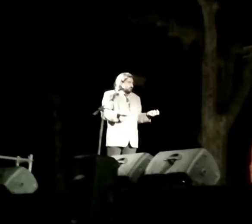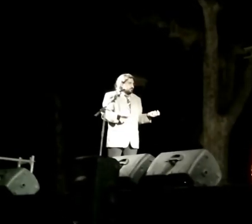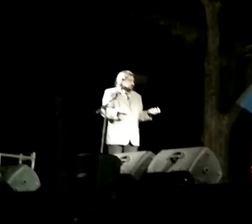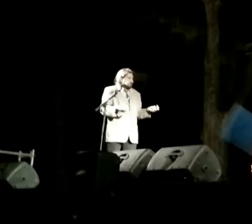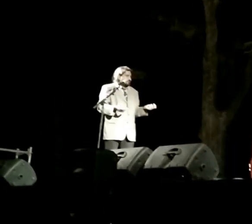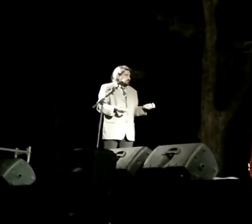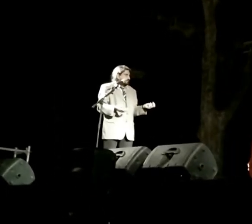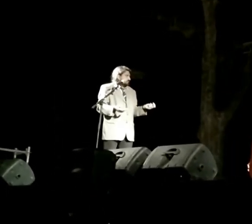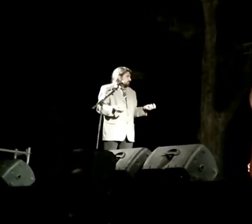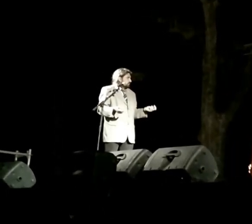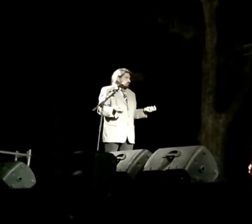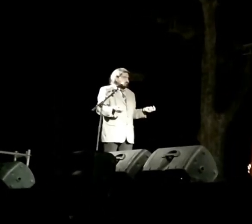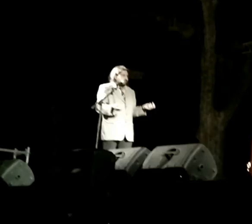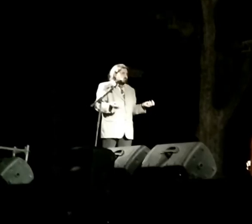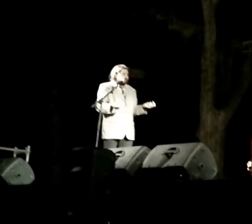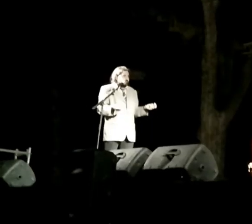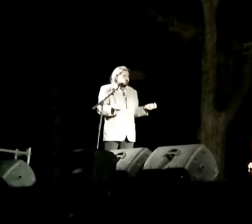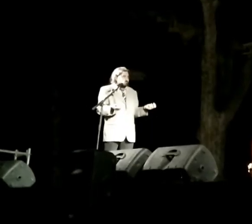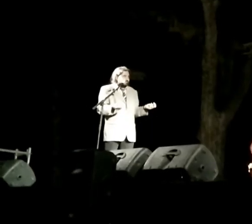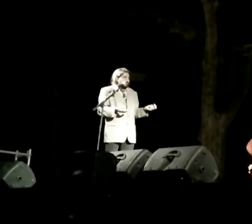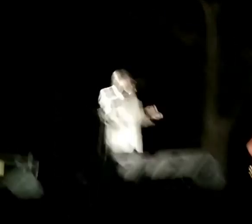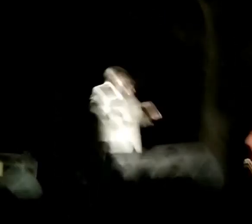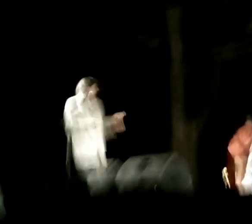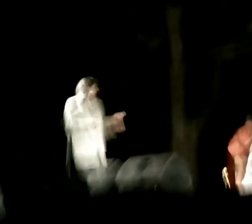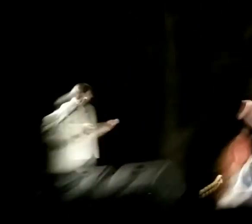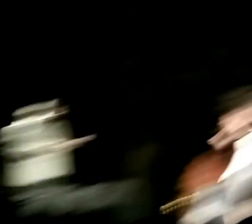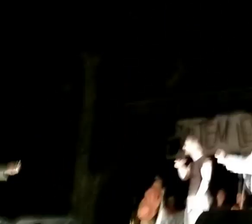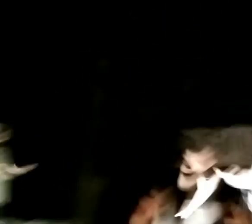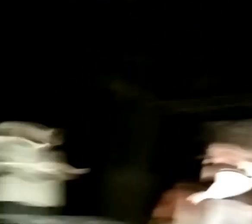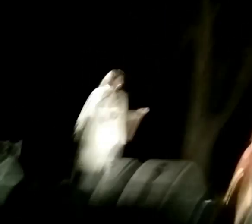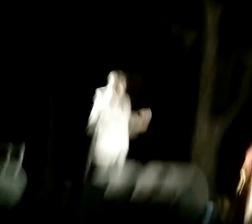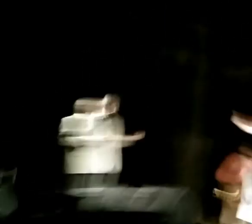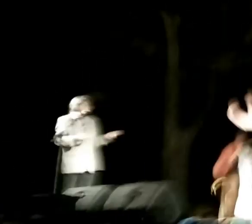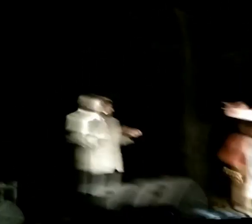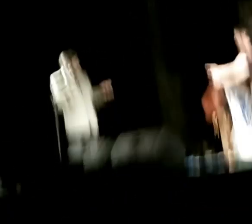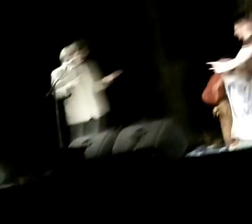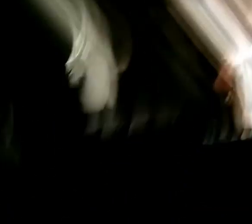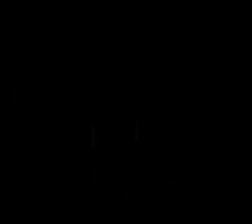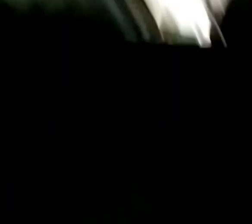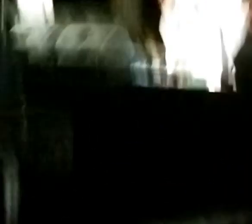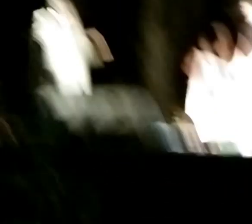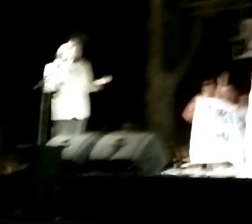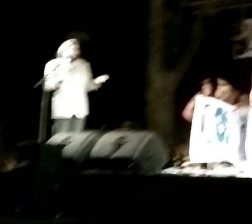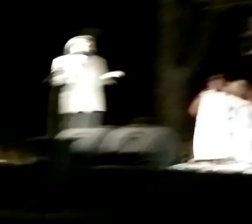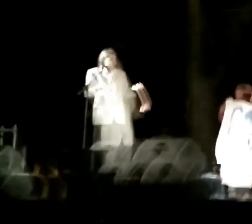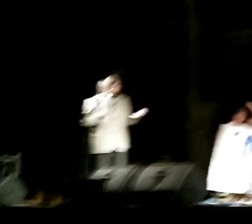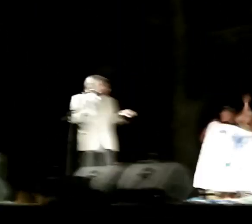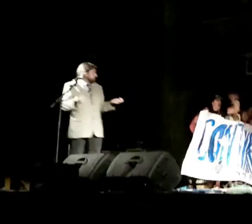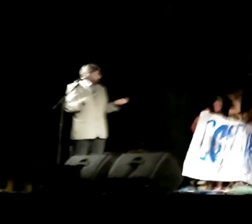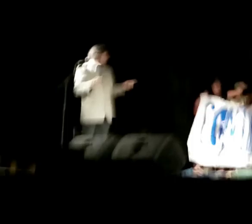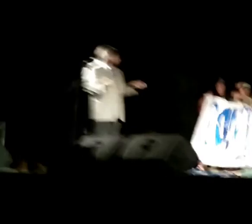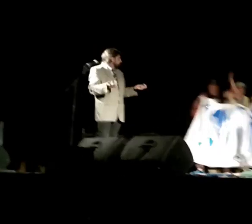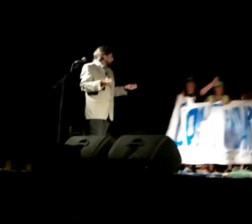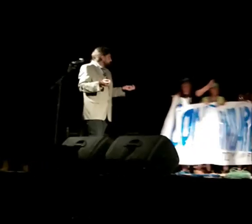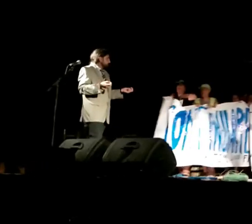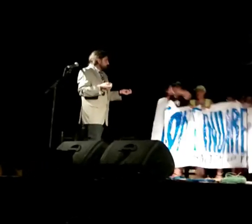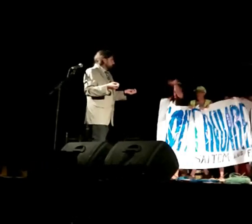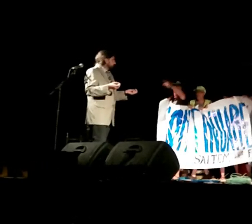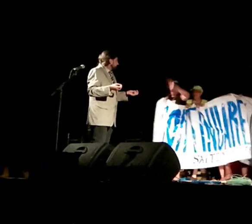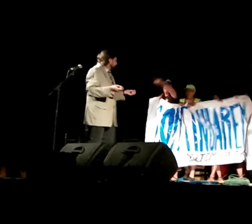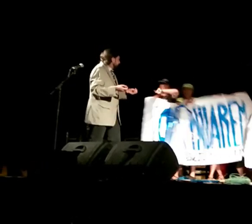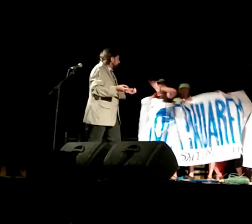es queda aquí i nosaltres contra vostè, perquè ara mateix desapareixerà. Som les